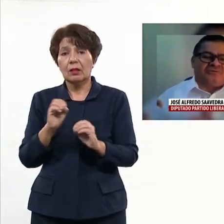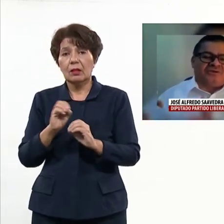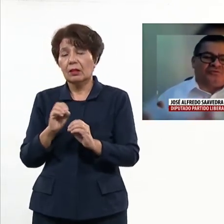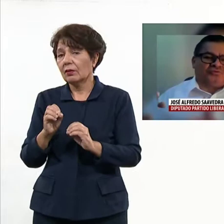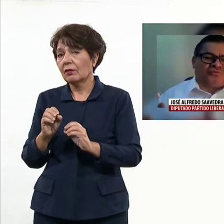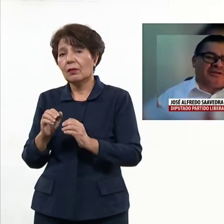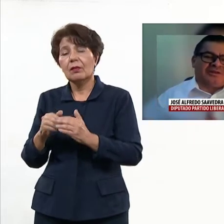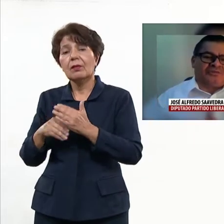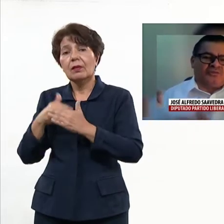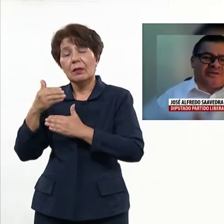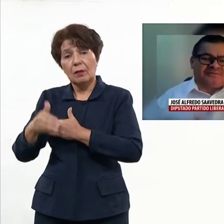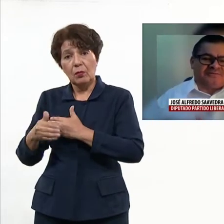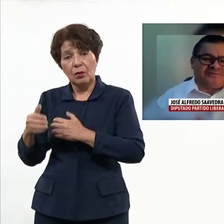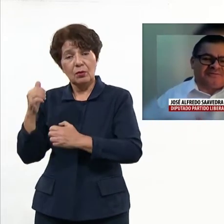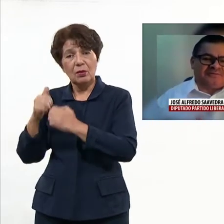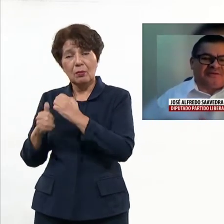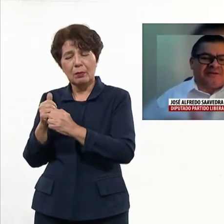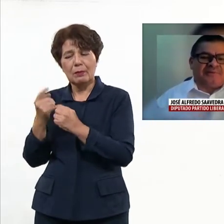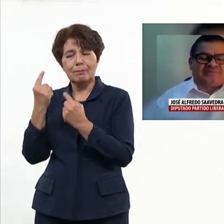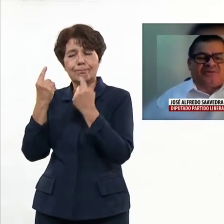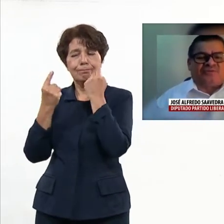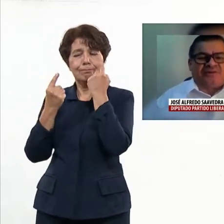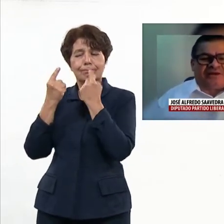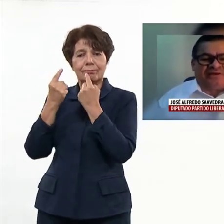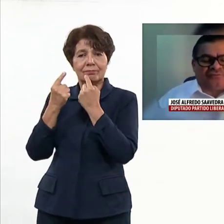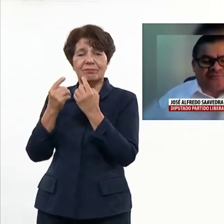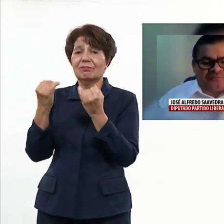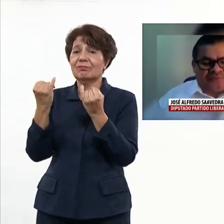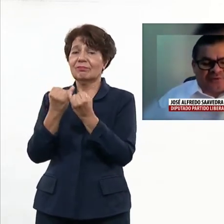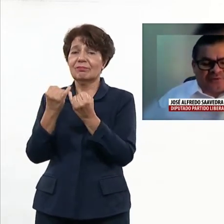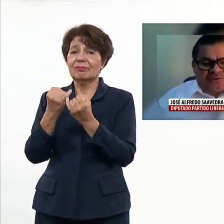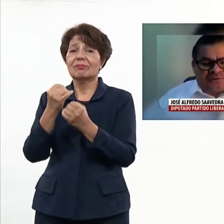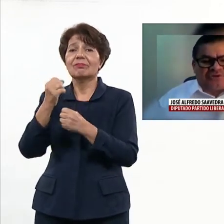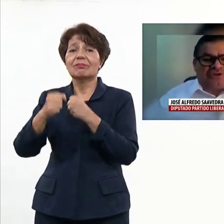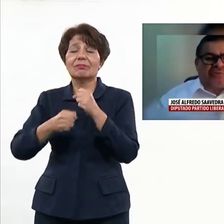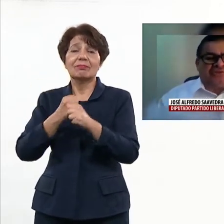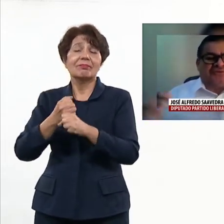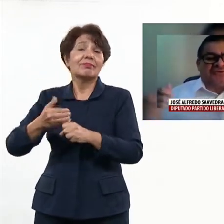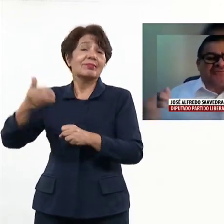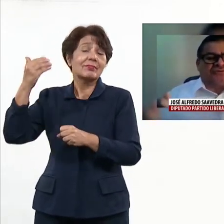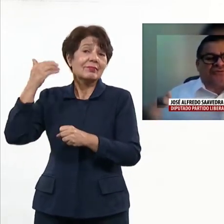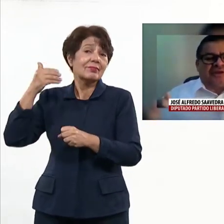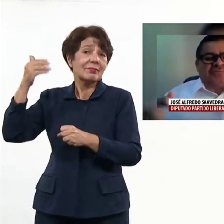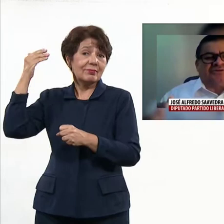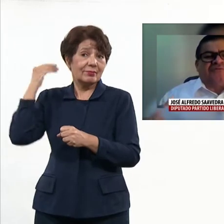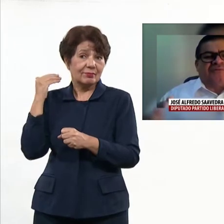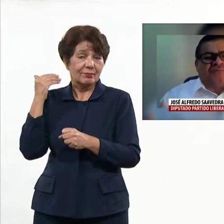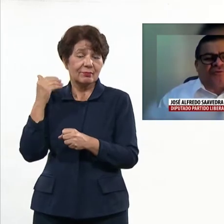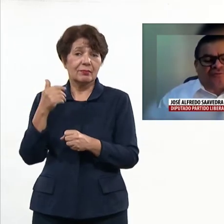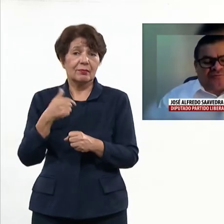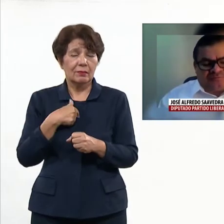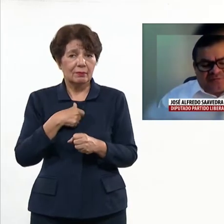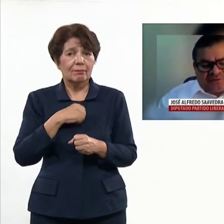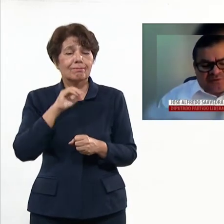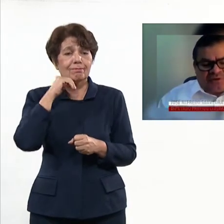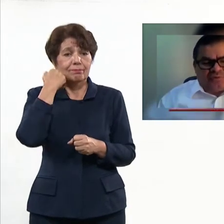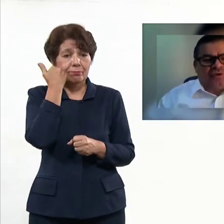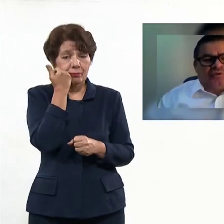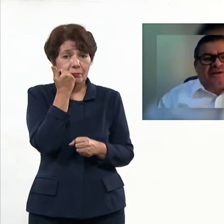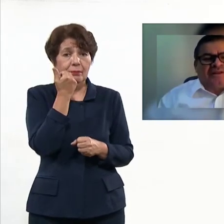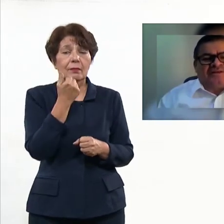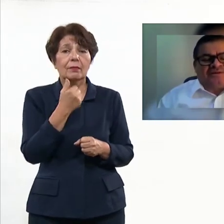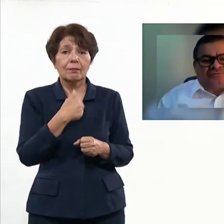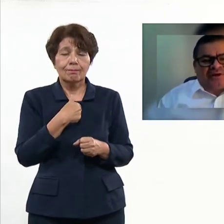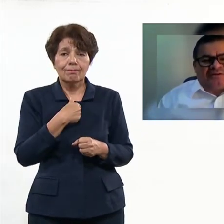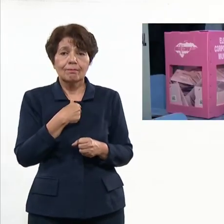acontecimientos las dudas que en el pasado se han dado y quiero manifestarle totalmente a favor de